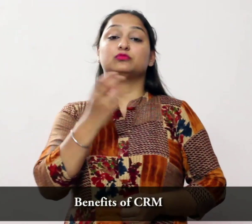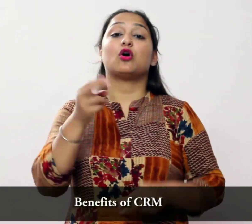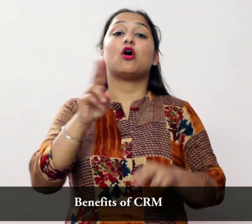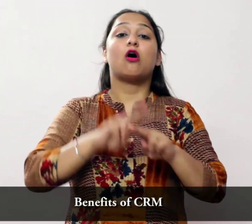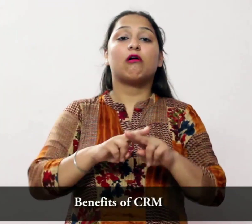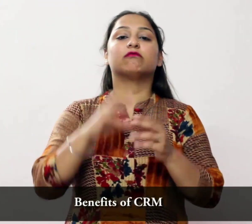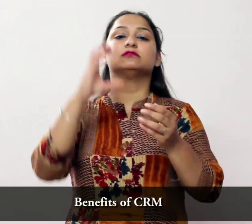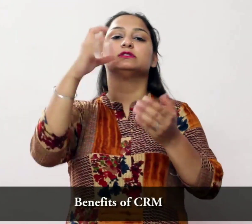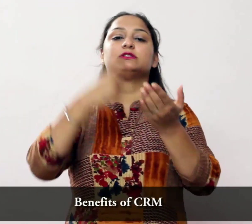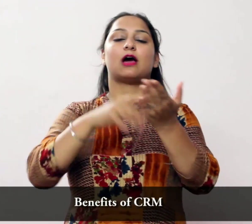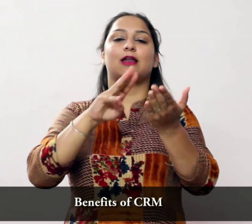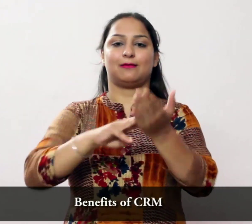CRM का लाभ।